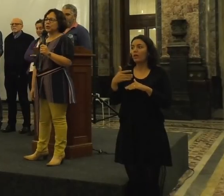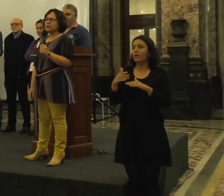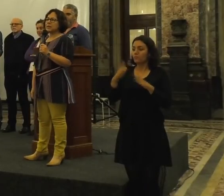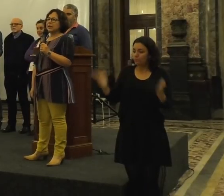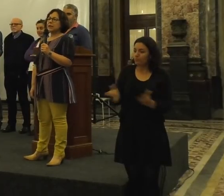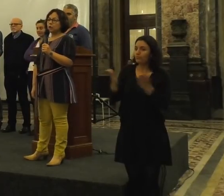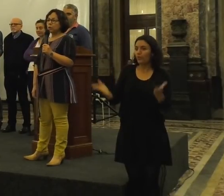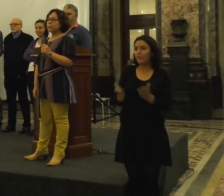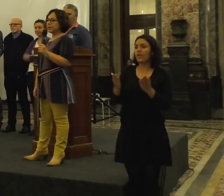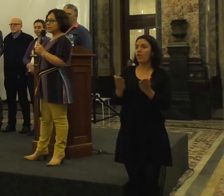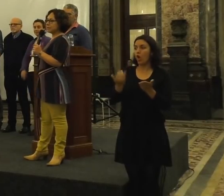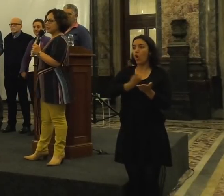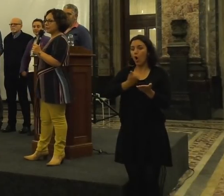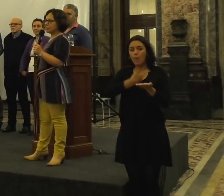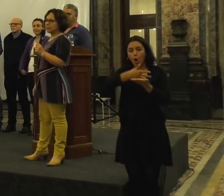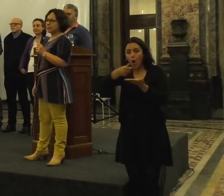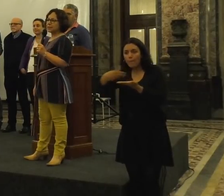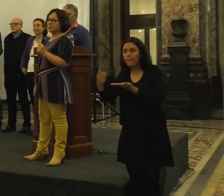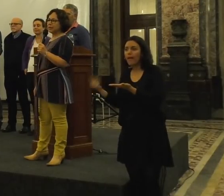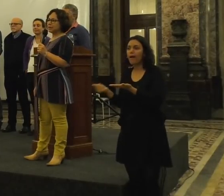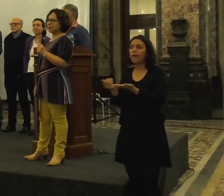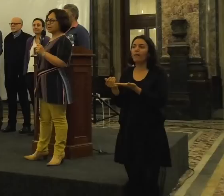muchos motores y compras,